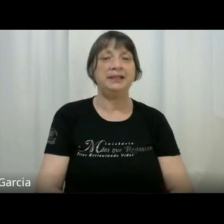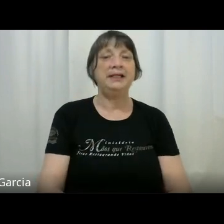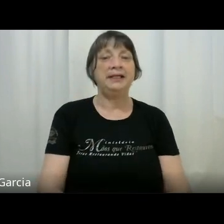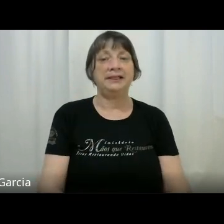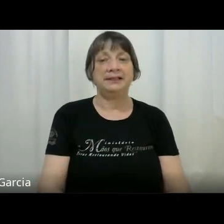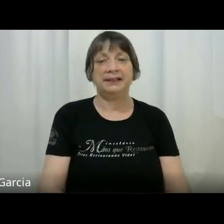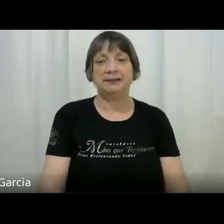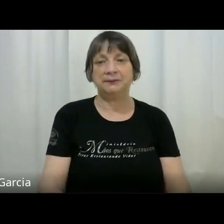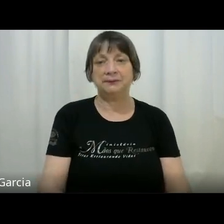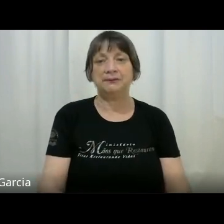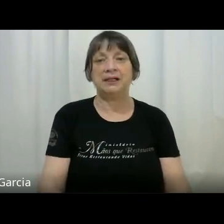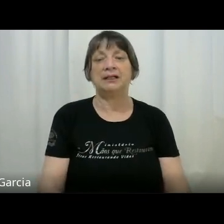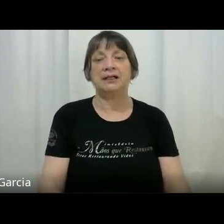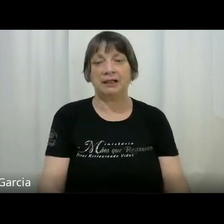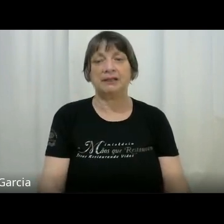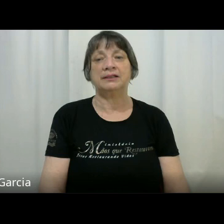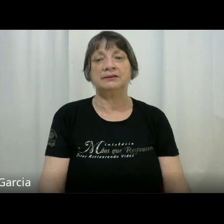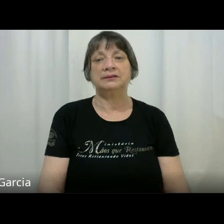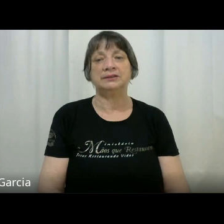3. Então,